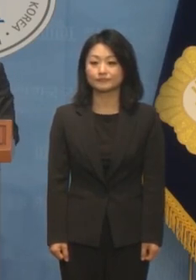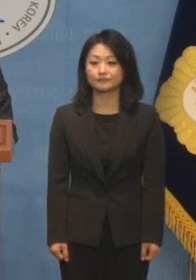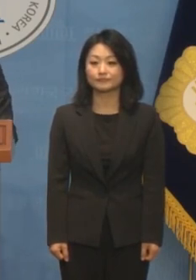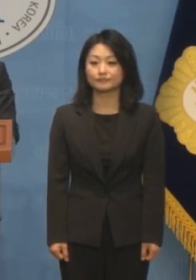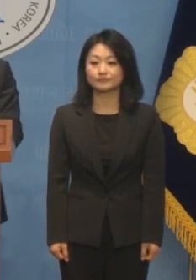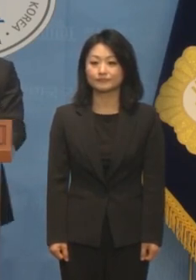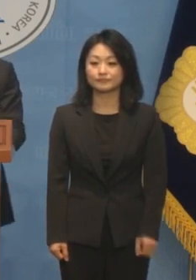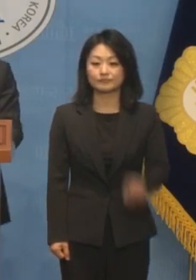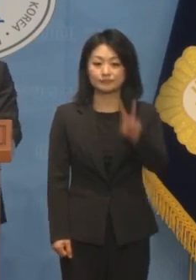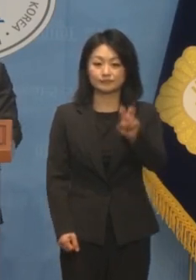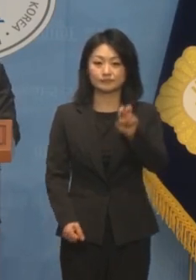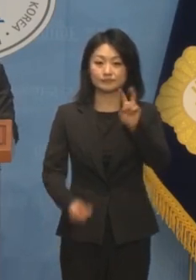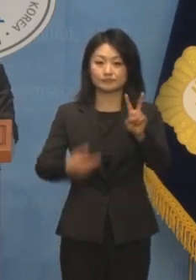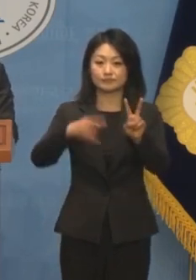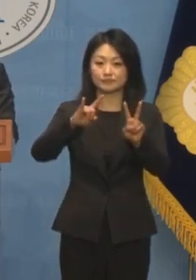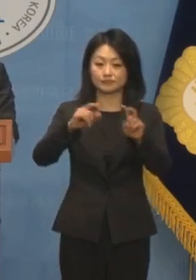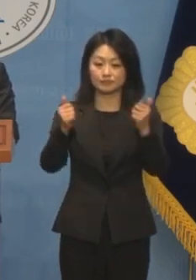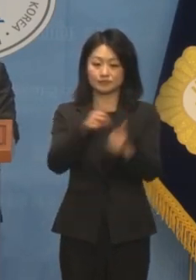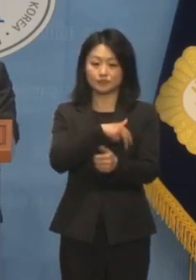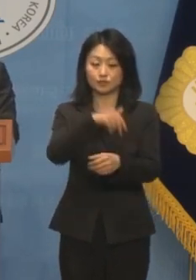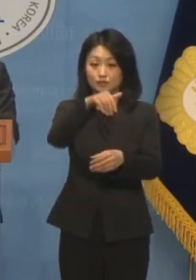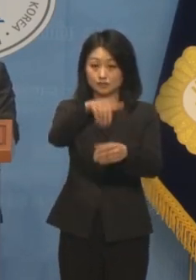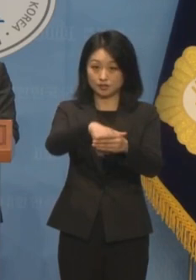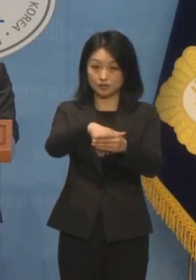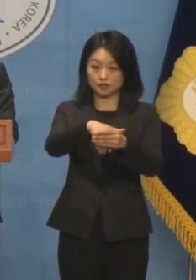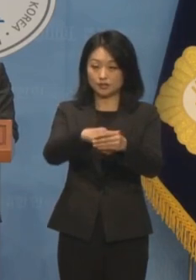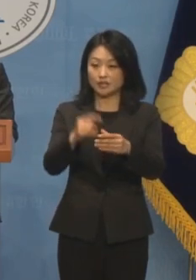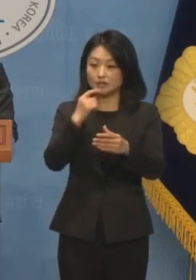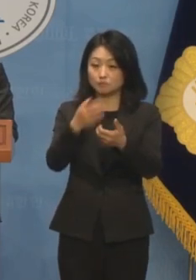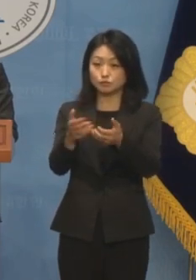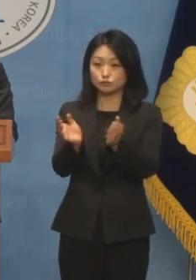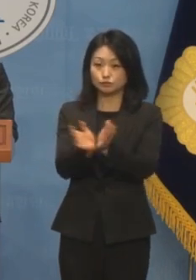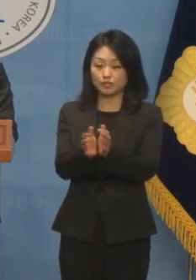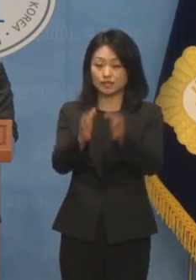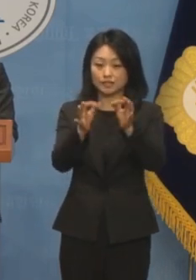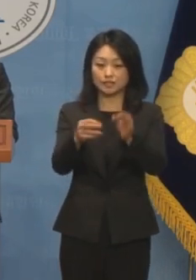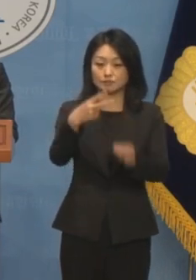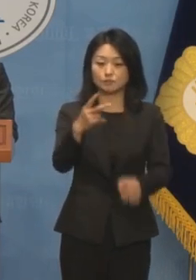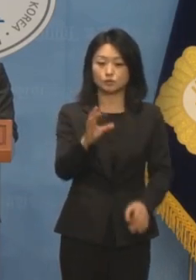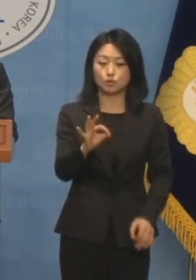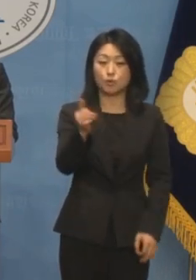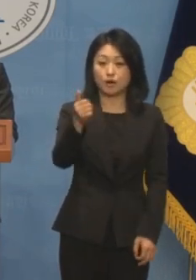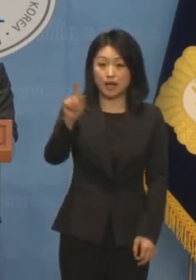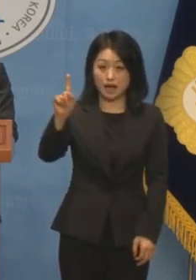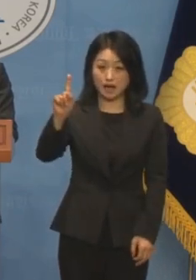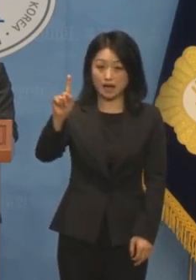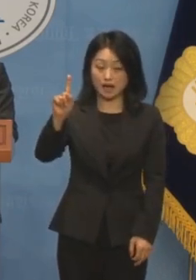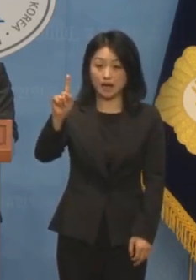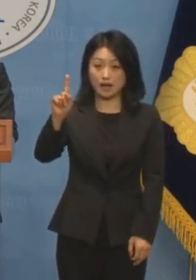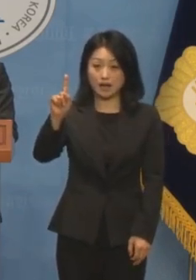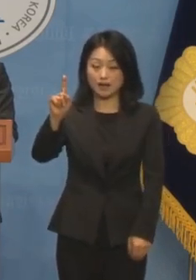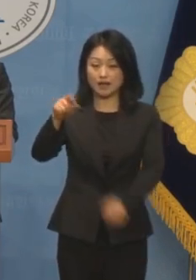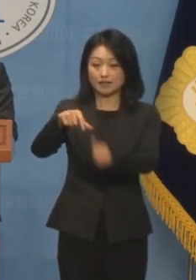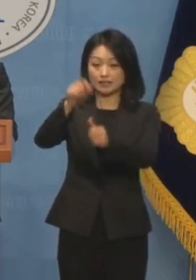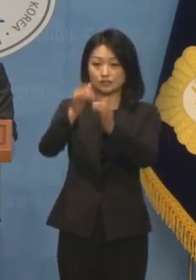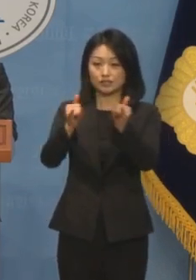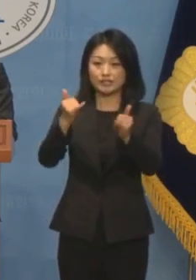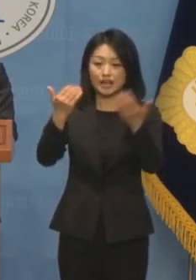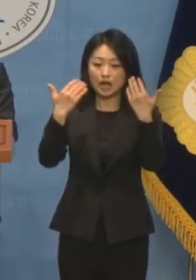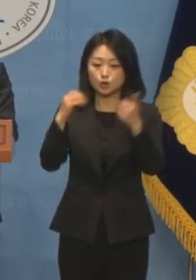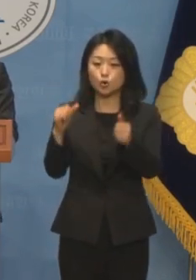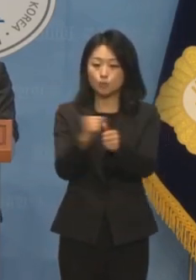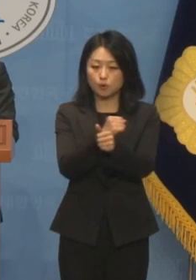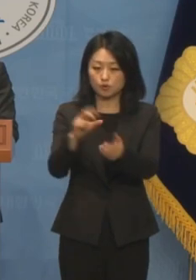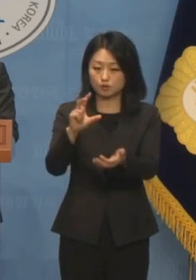네, 22대 국회의원 선거에서 민주당의 김동아 당선인이 학교 폭력 논란으로